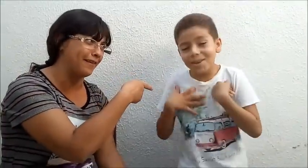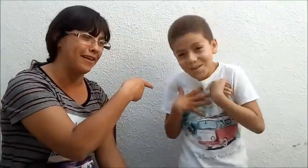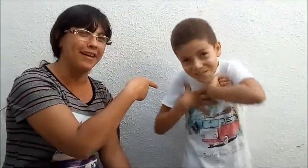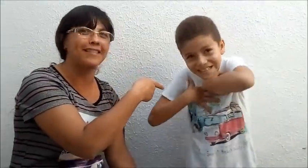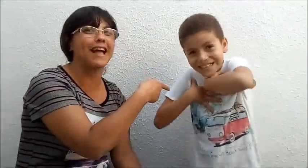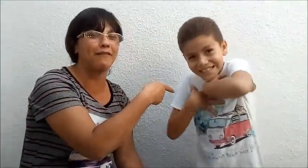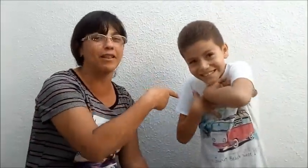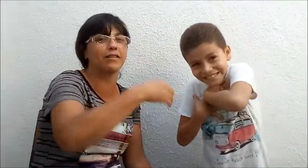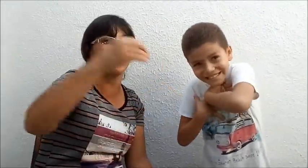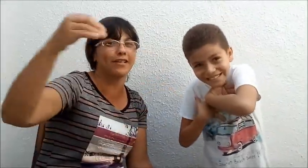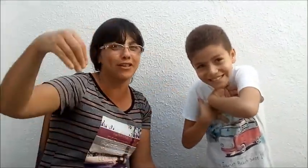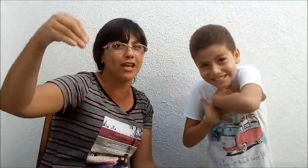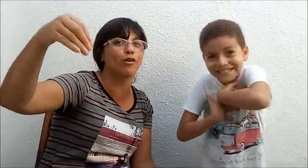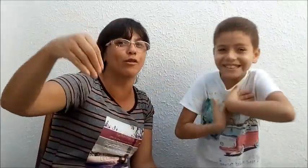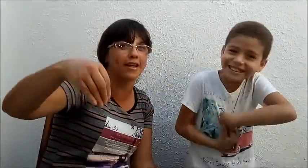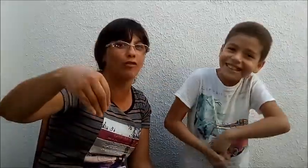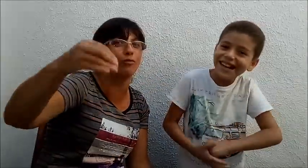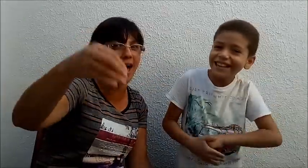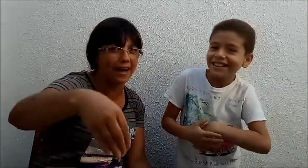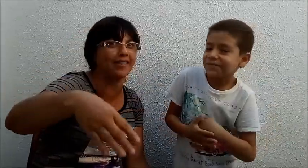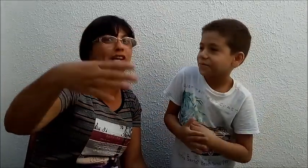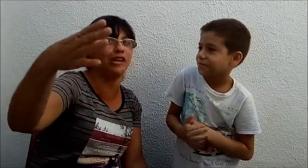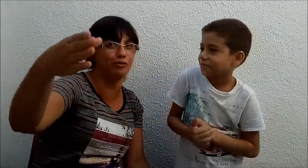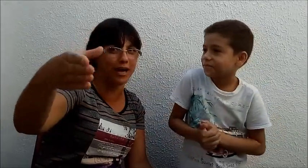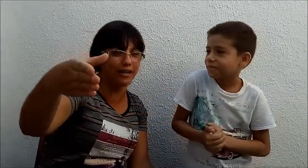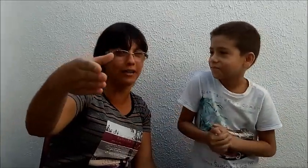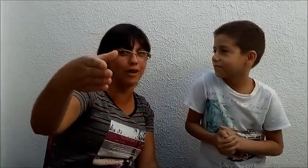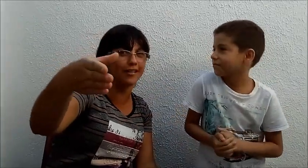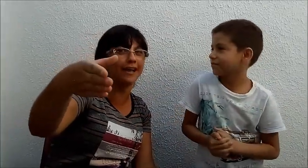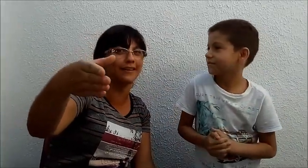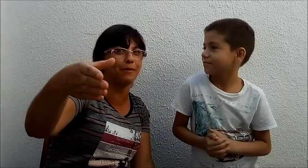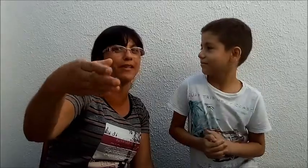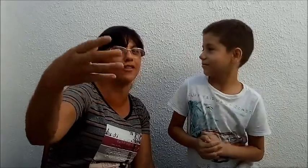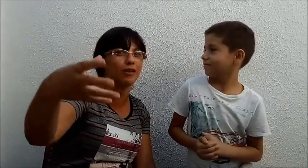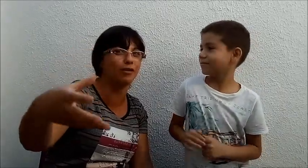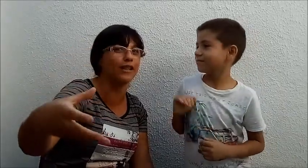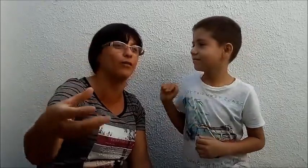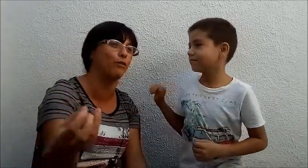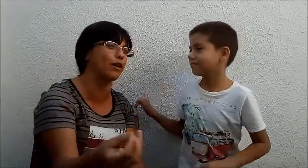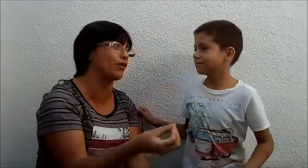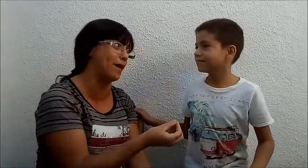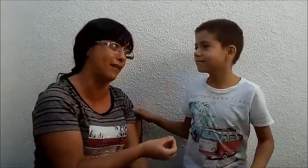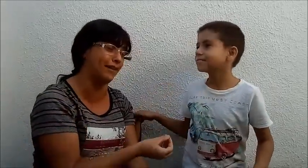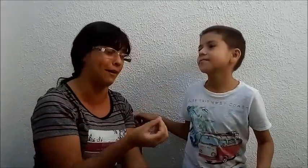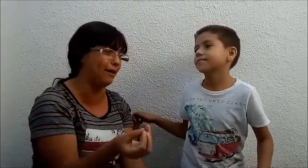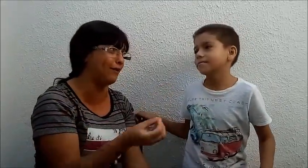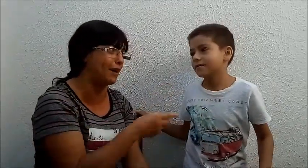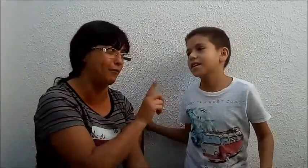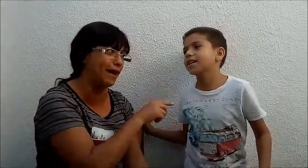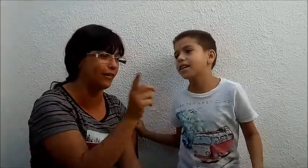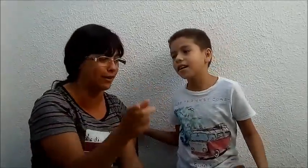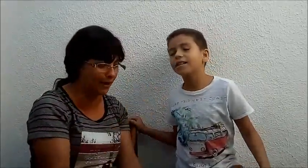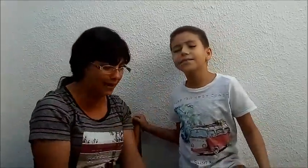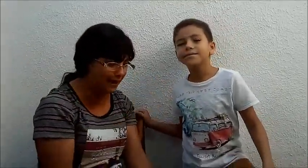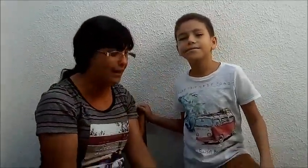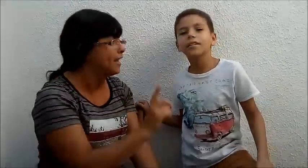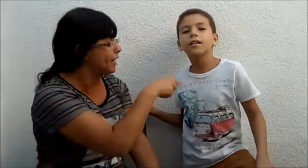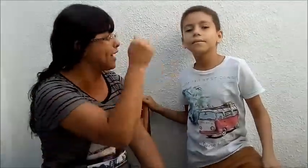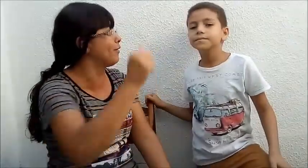Minha mãe. vendo? Então, existe inclusão no Maxi e no açaí também, existe inclusão, porque os pais dele trabalham lá no Maxi e no açaí. Então,